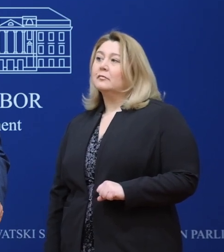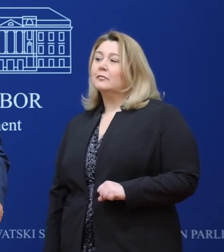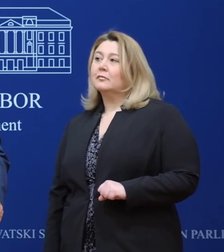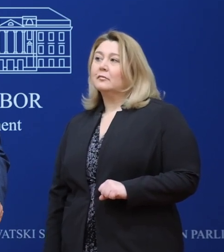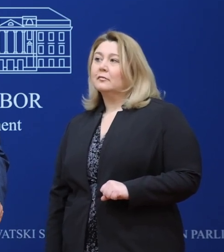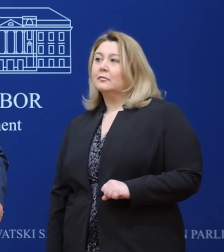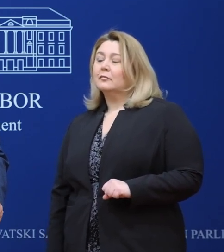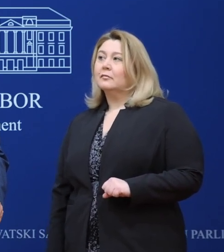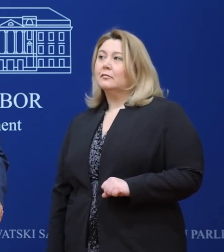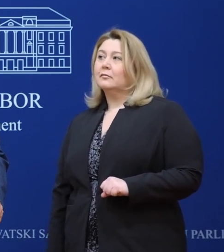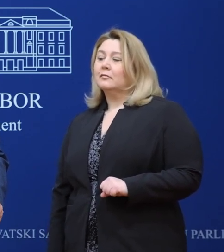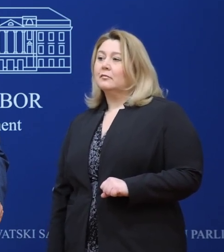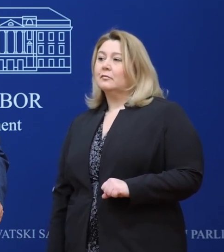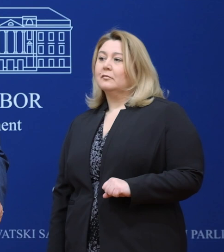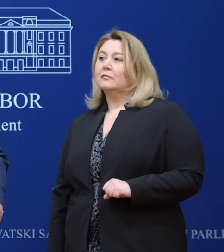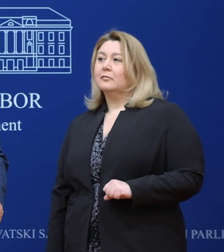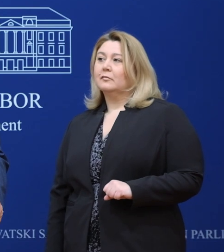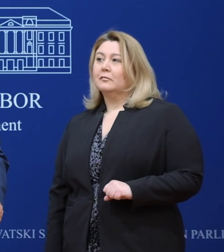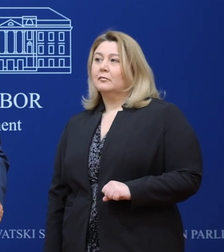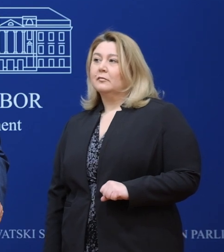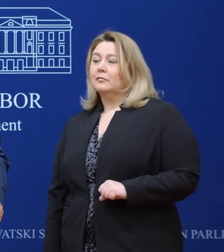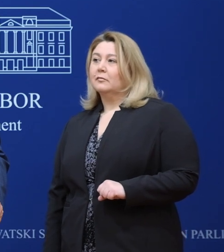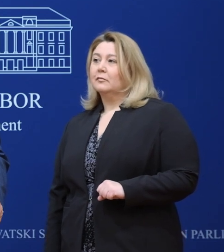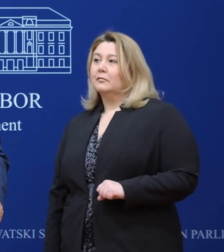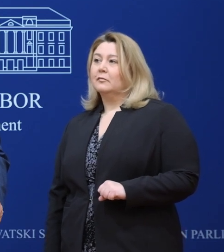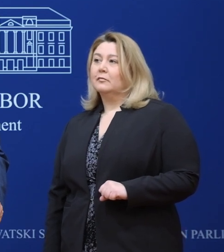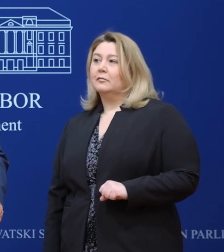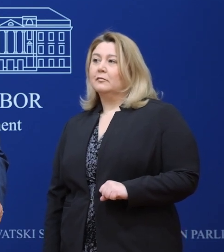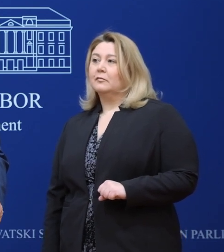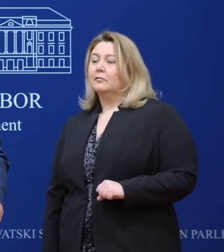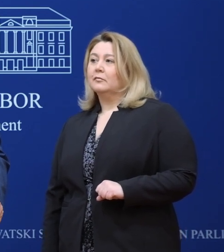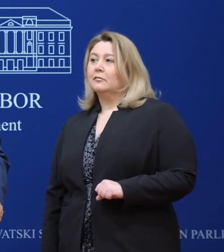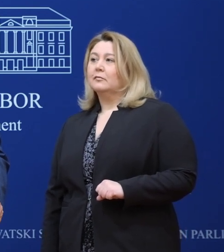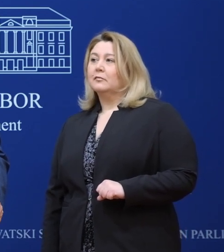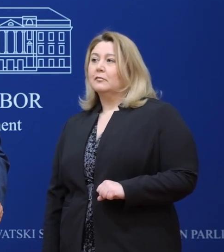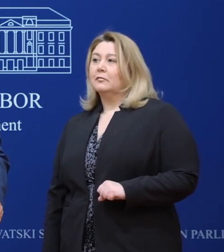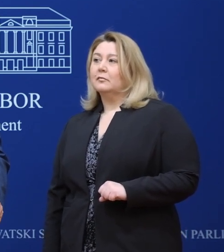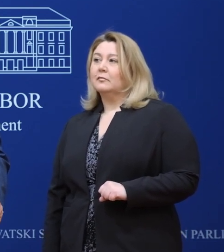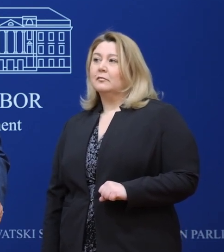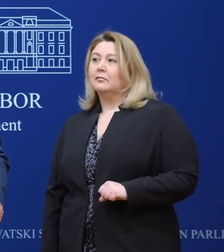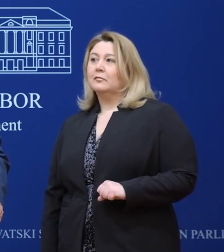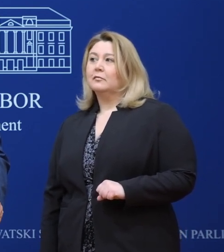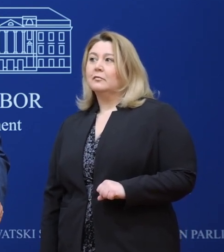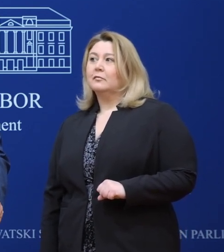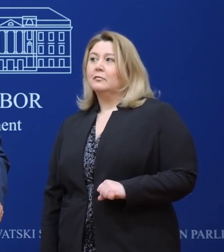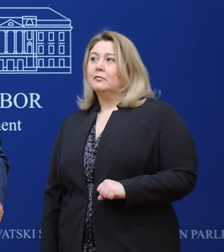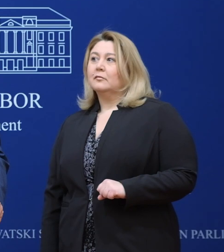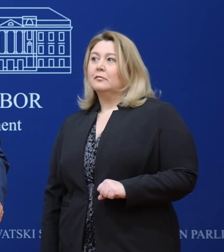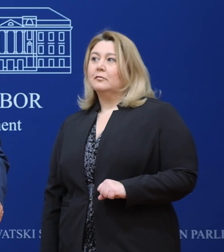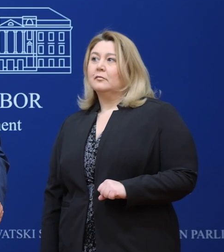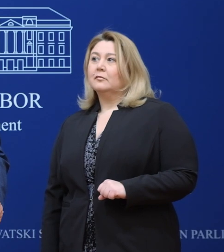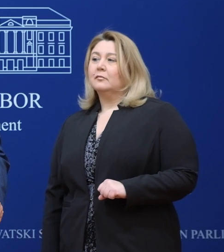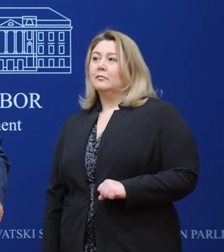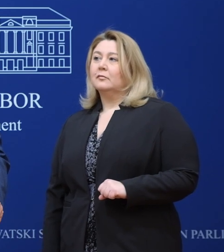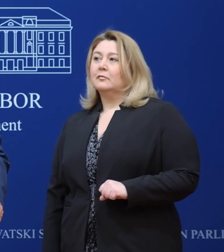snaga, taj eros i ta karizma koju je ta žena imala je bila nevjerojatna za ove